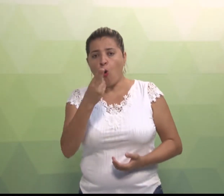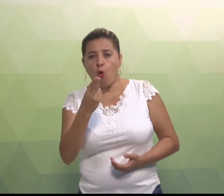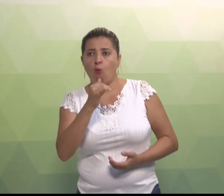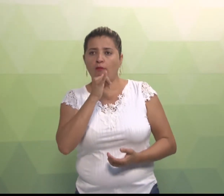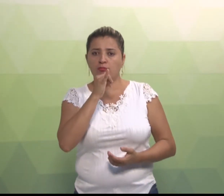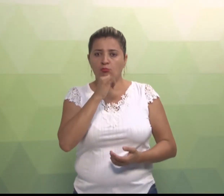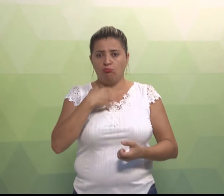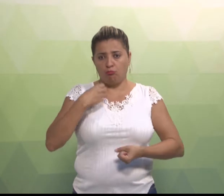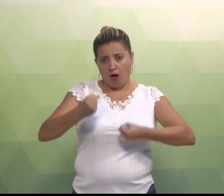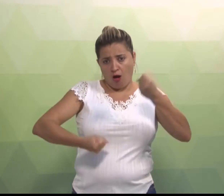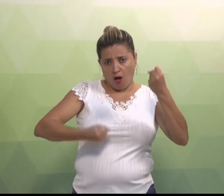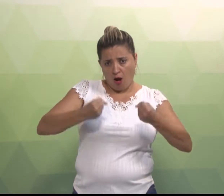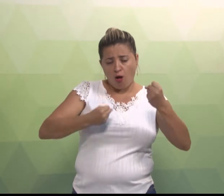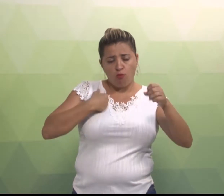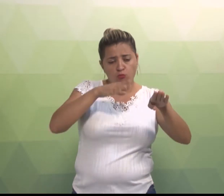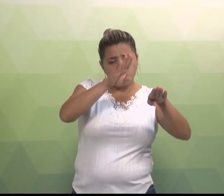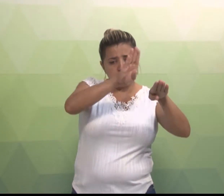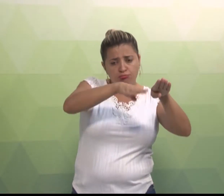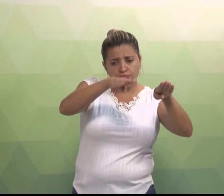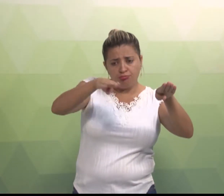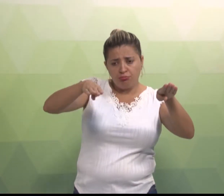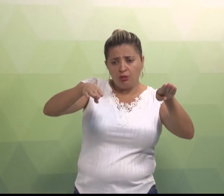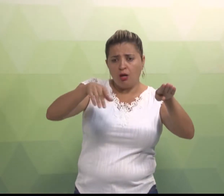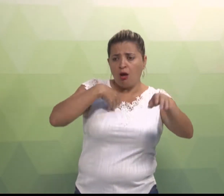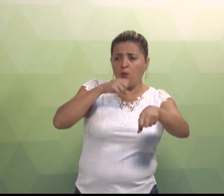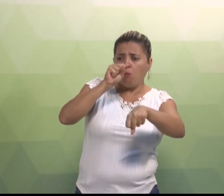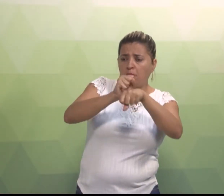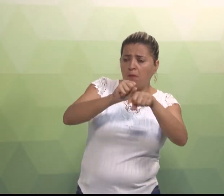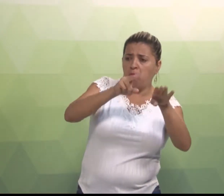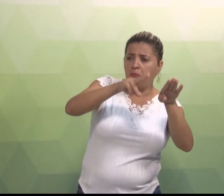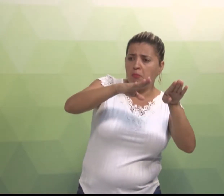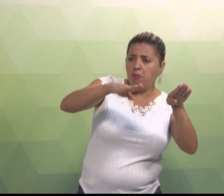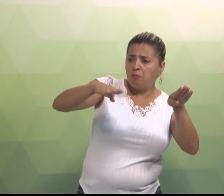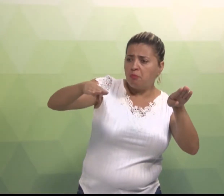Ou, um outro exemplo, meu carro está estacionado, por exemplo, no